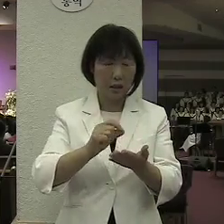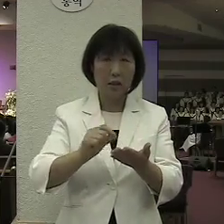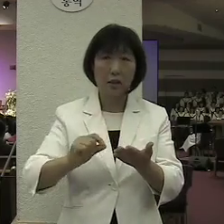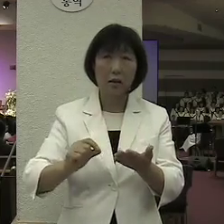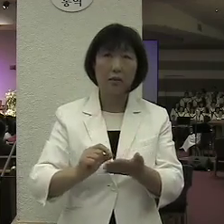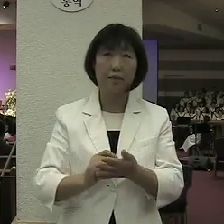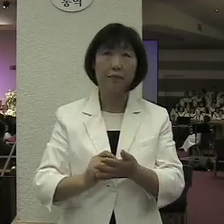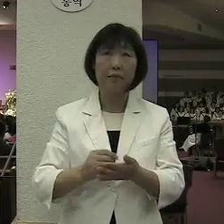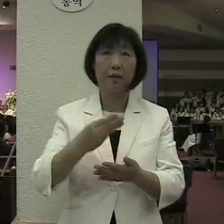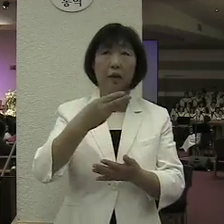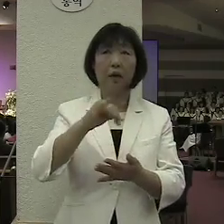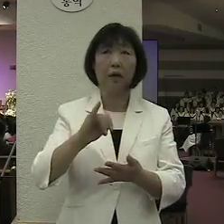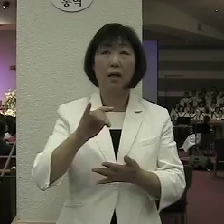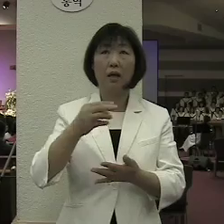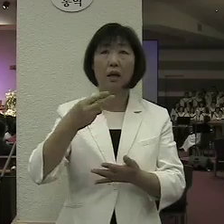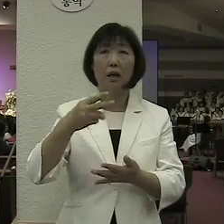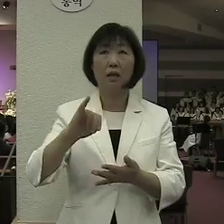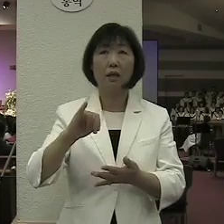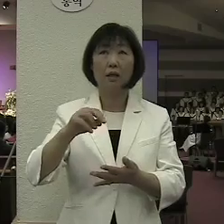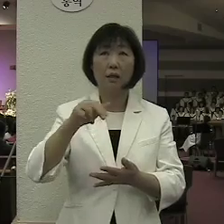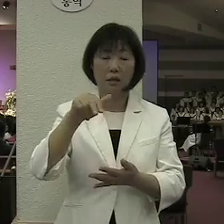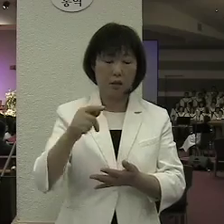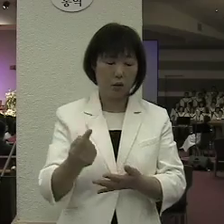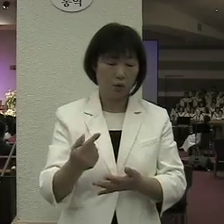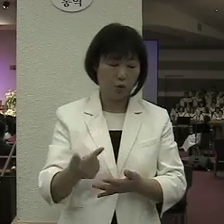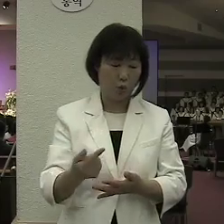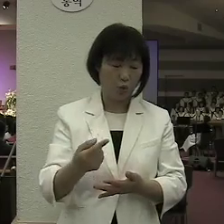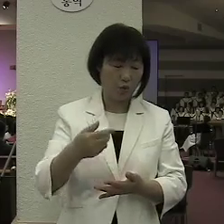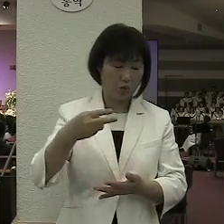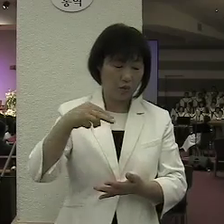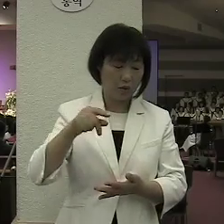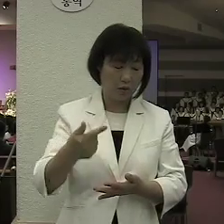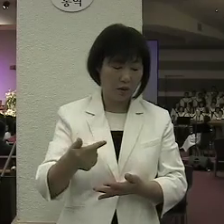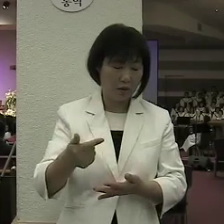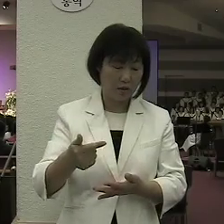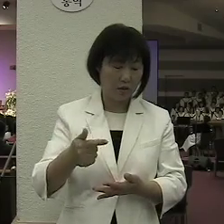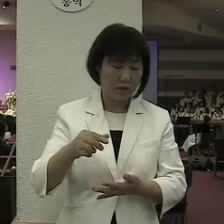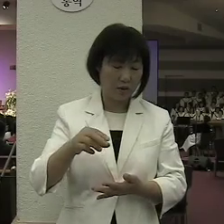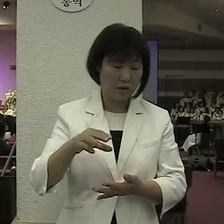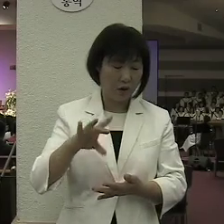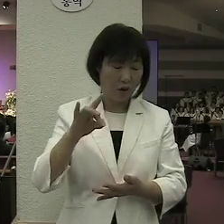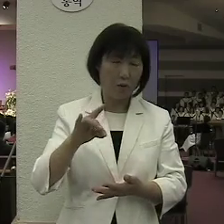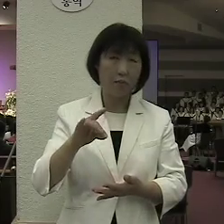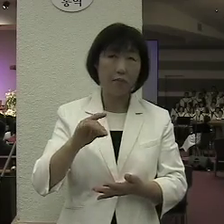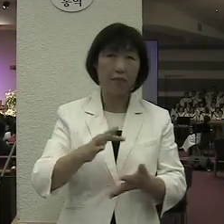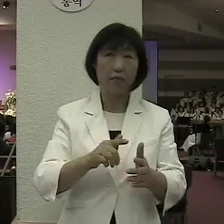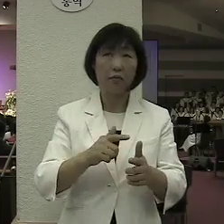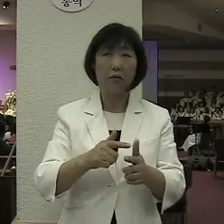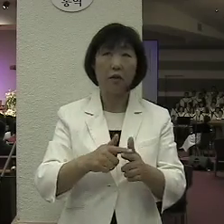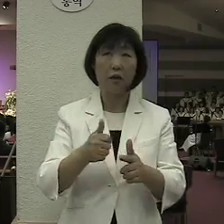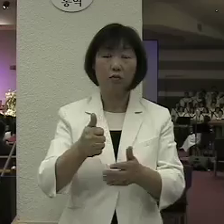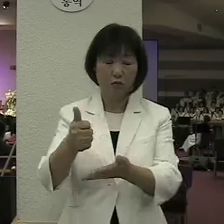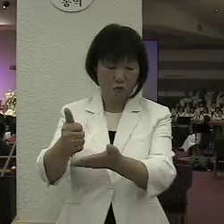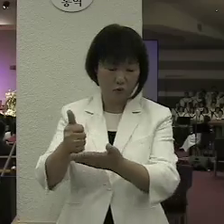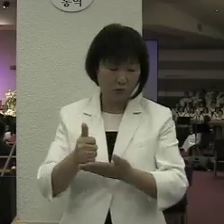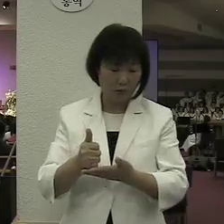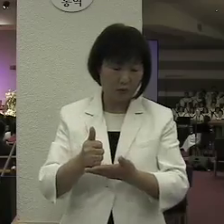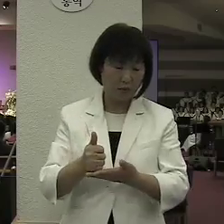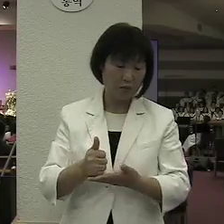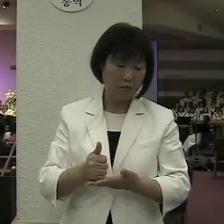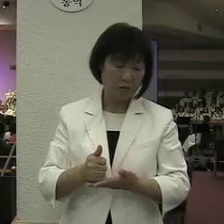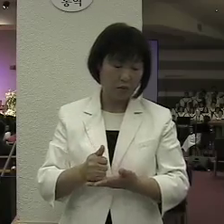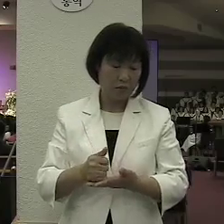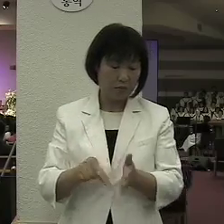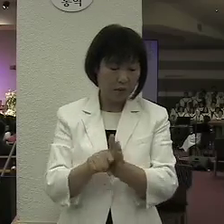요새는 안 쓰는데 옛날에 썼던 일기를 가끔 봅니다. 이번 주에 1998년 7월